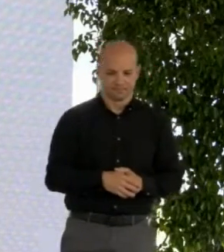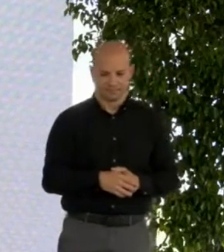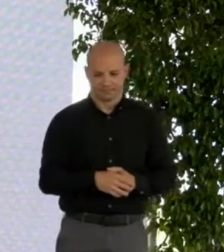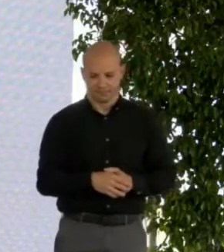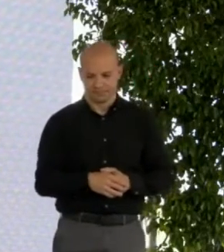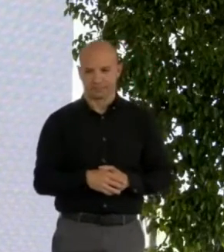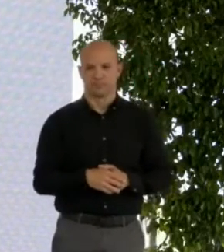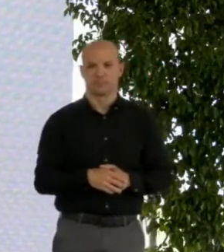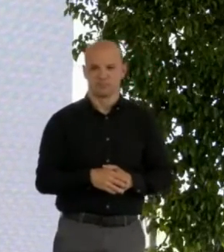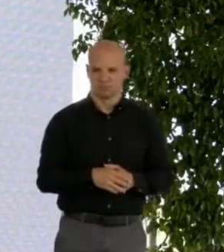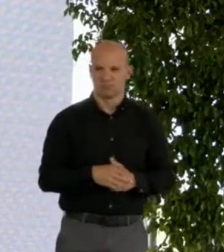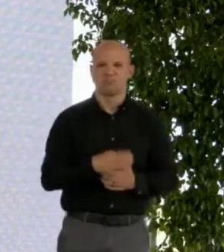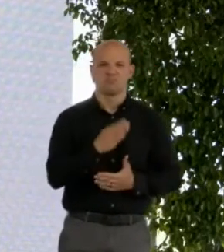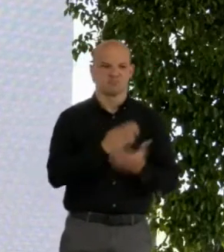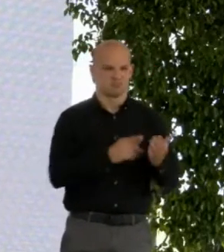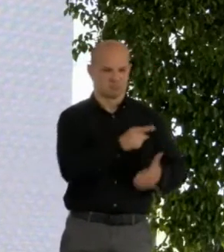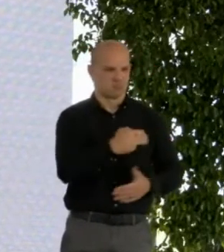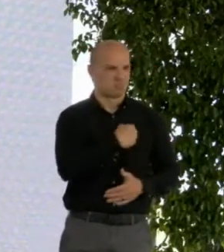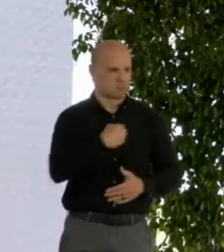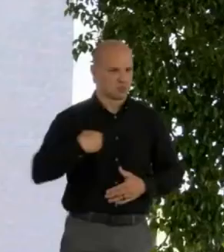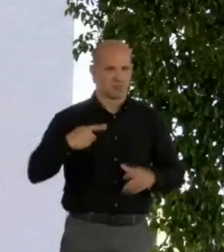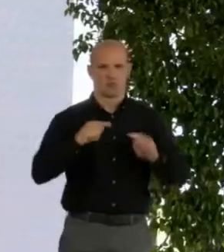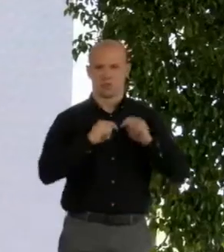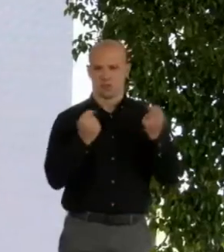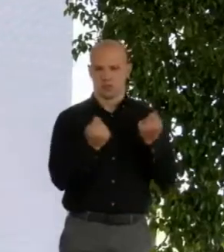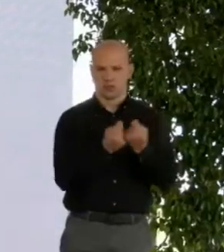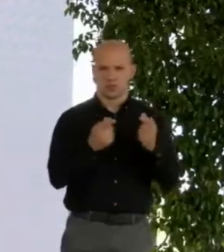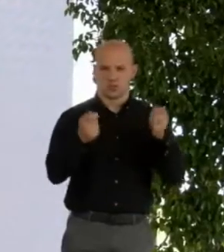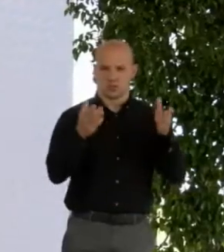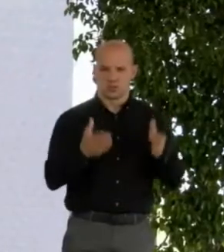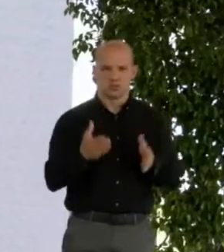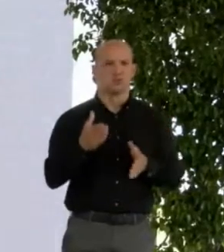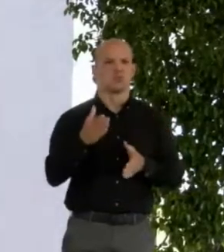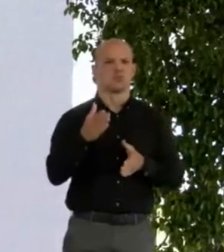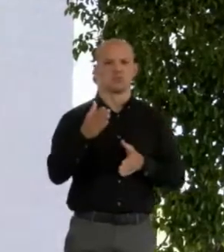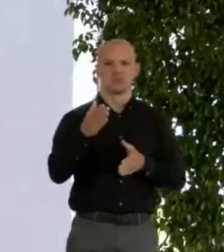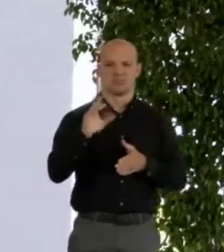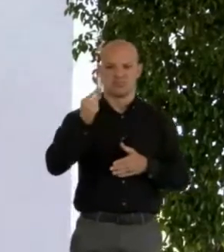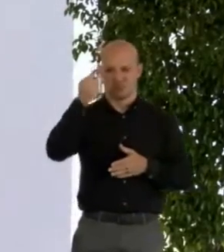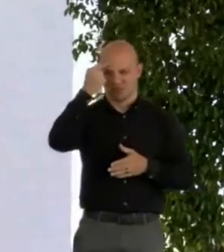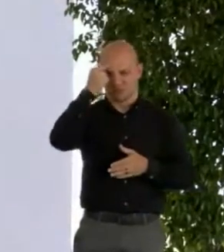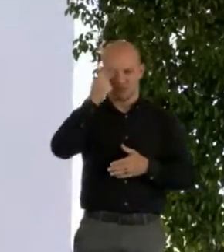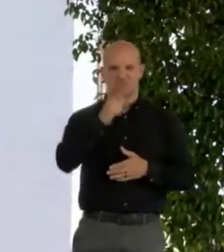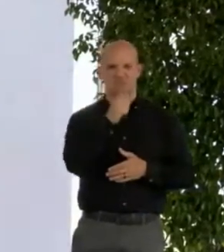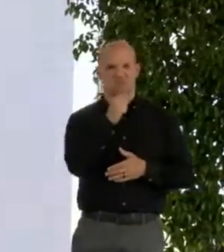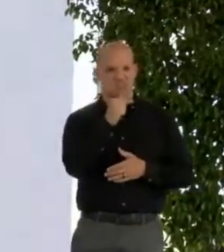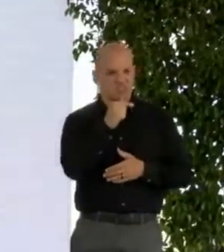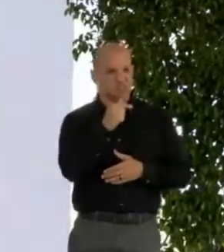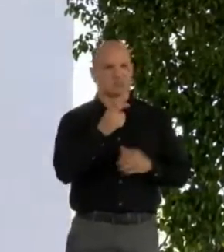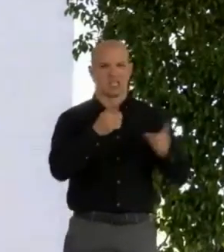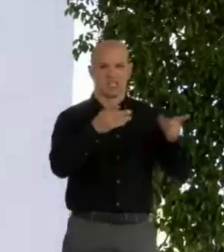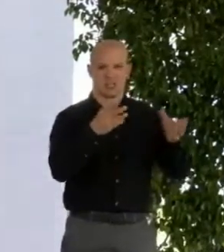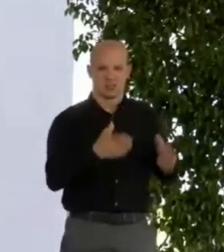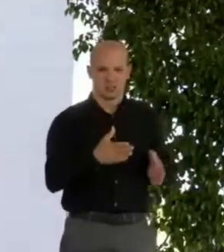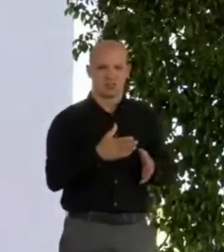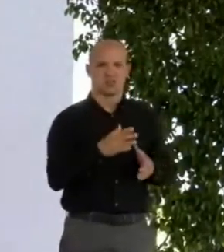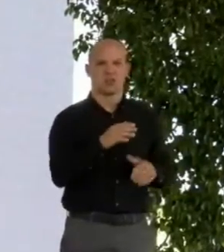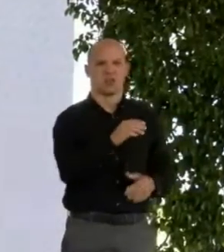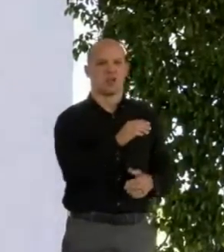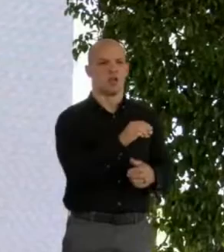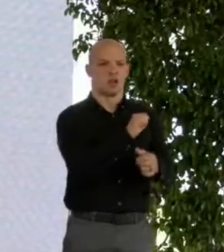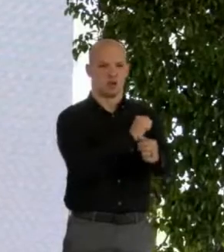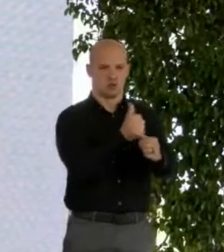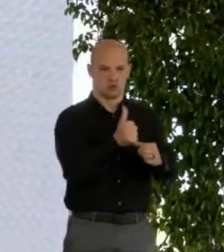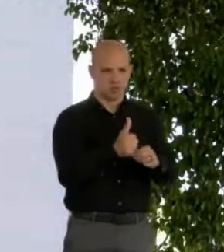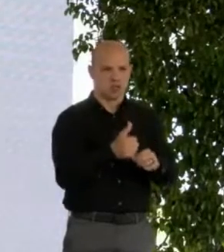Nos acompañan algunos miembros del equipo de administración del gobernador, entre ellos el director de la Autoridad de los